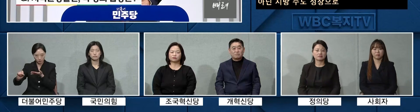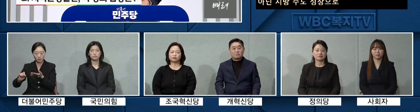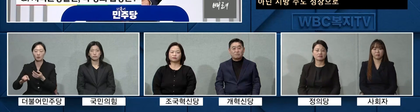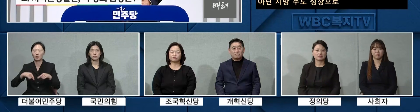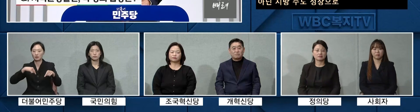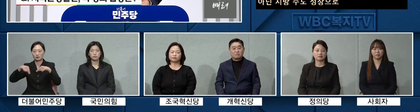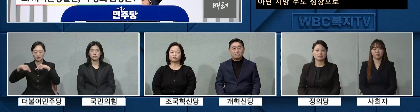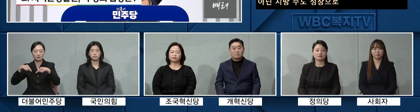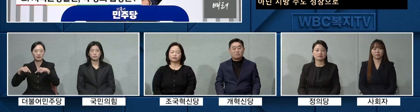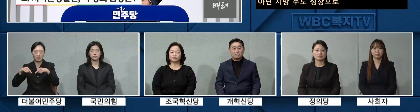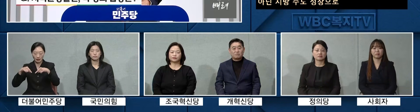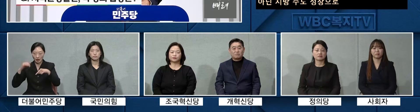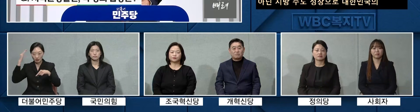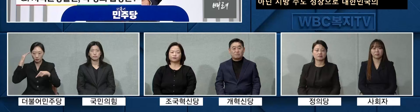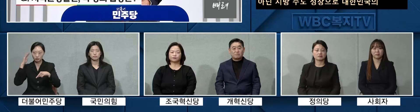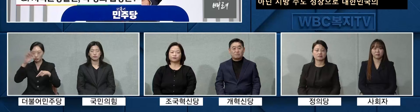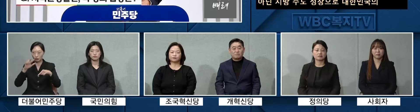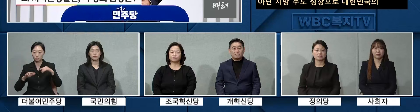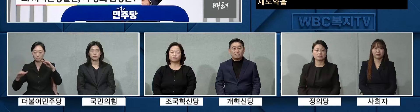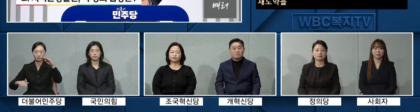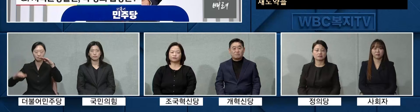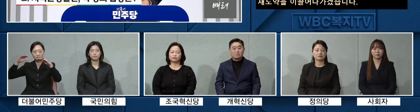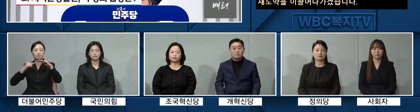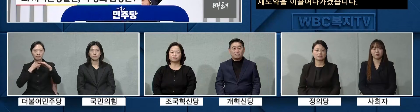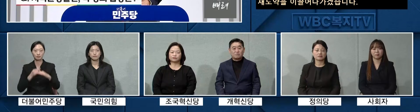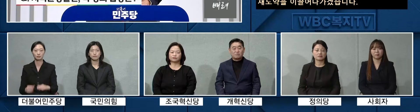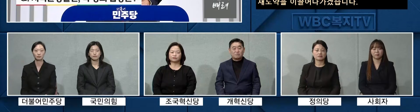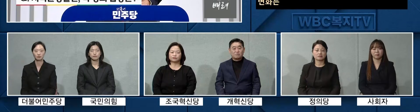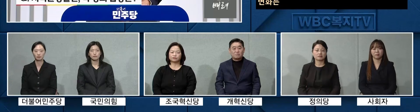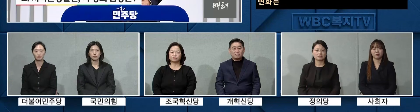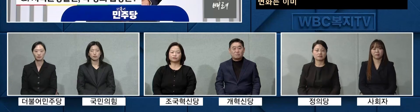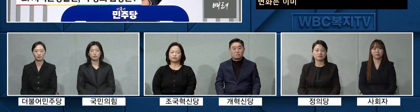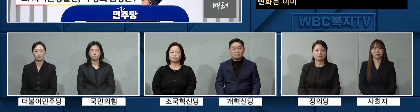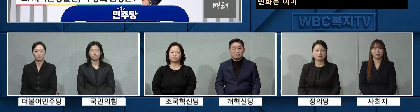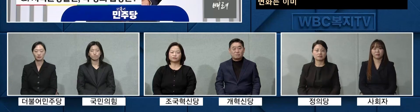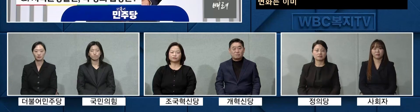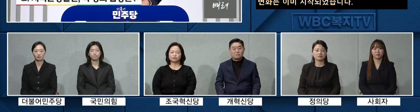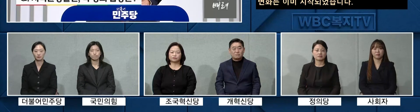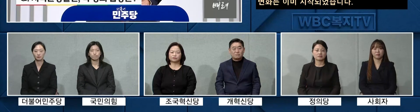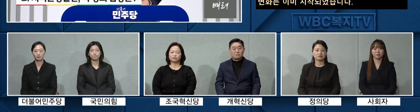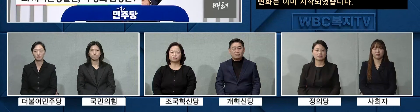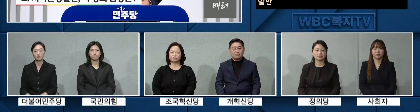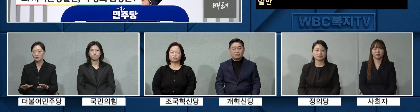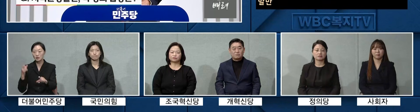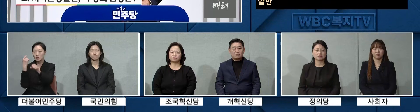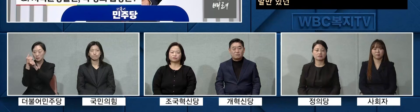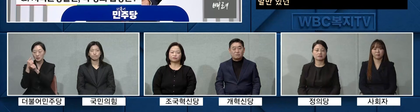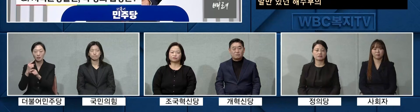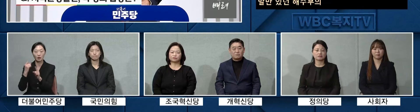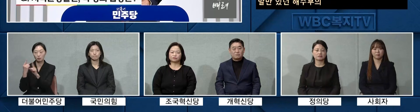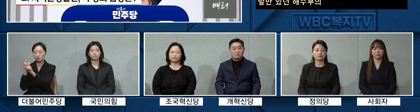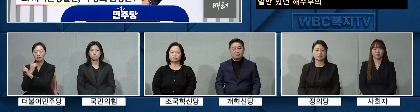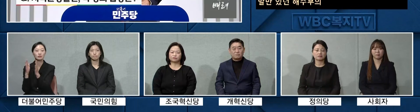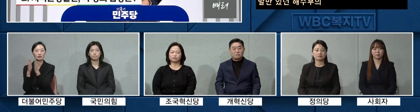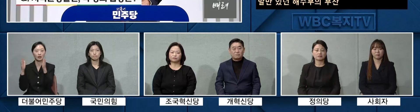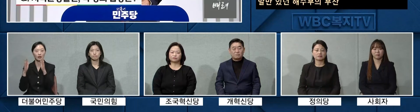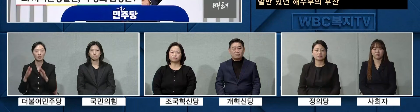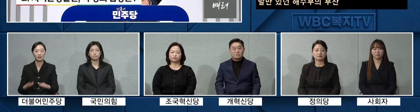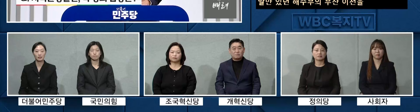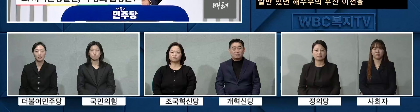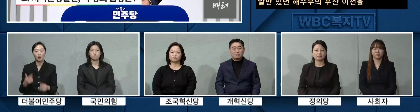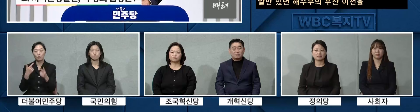나가겠습니다. 변화는 이미 시작되었습니다. 말만 있던 해수부의 부산 이전을 지난해 이미